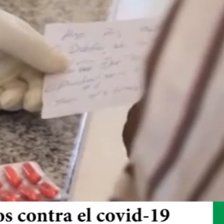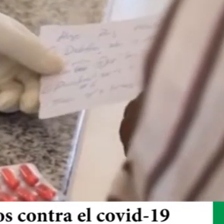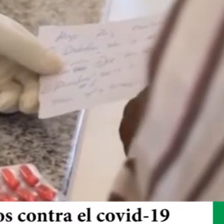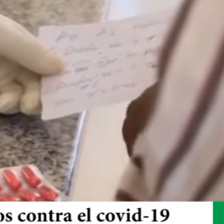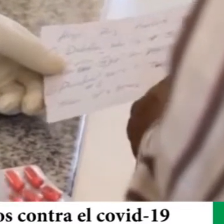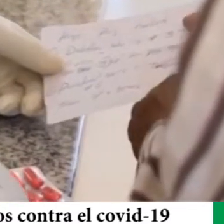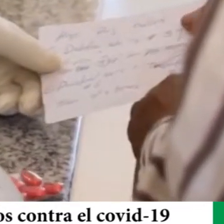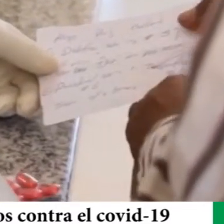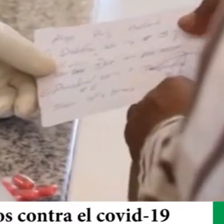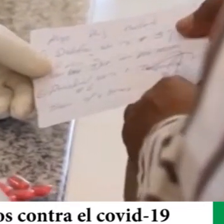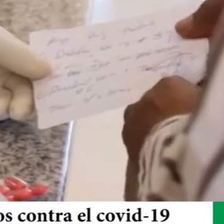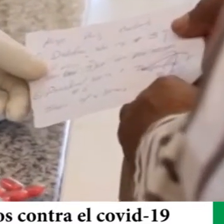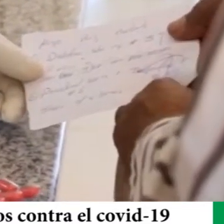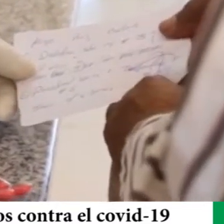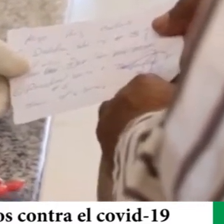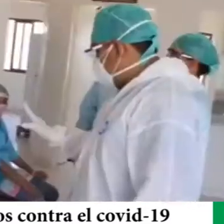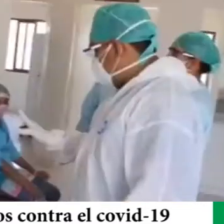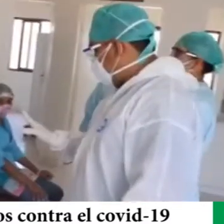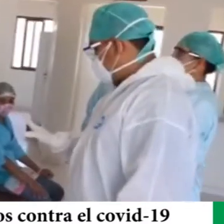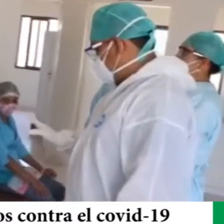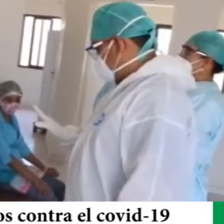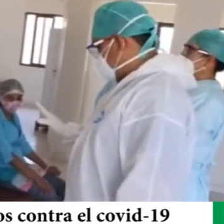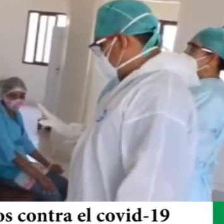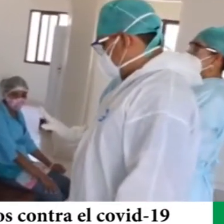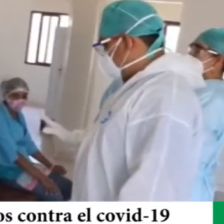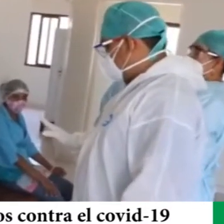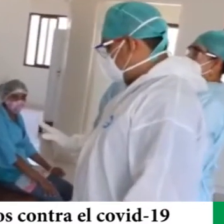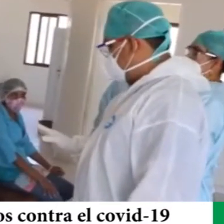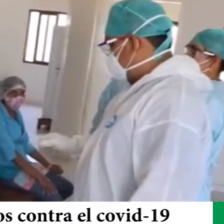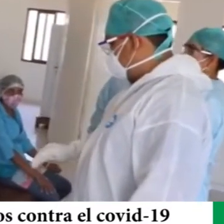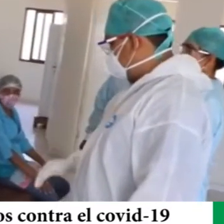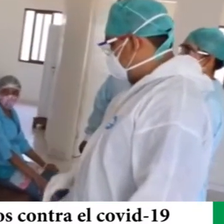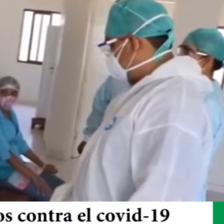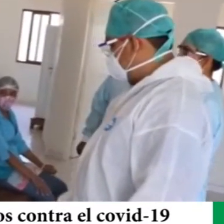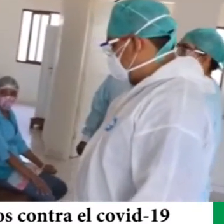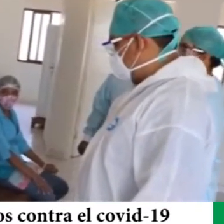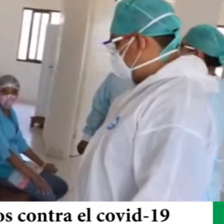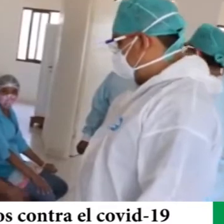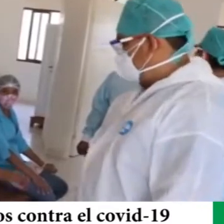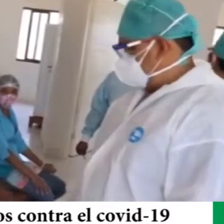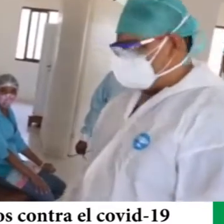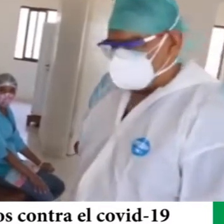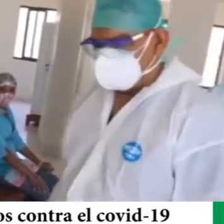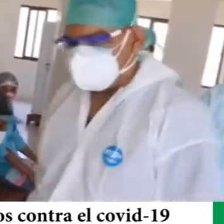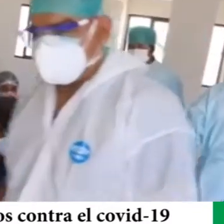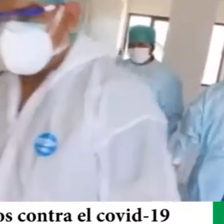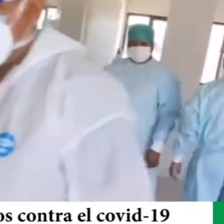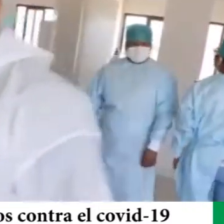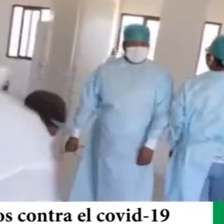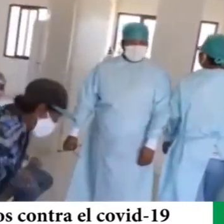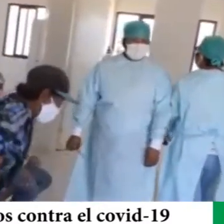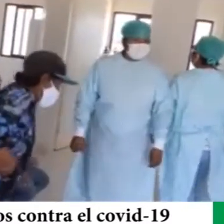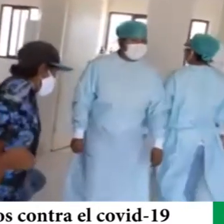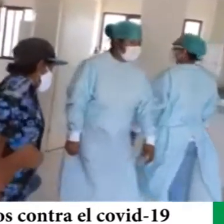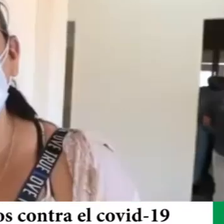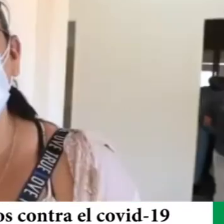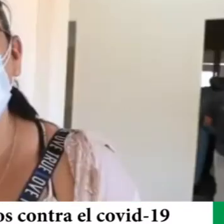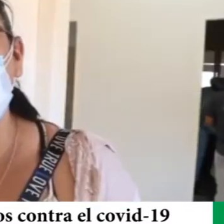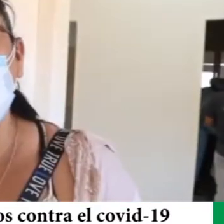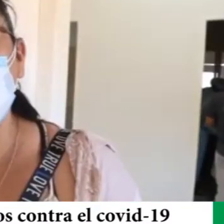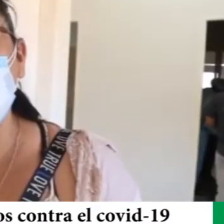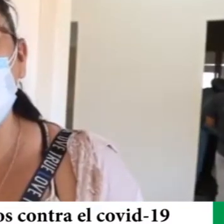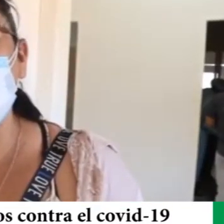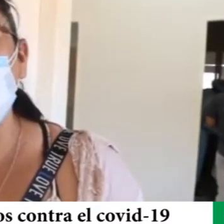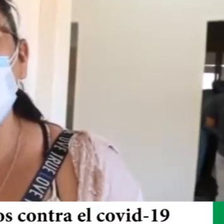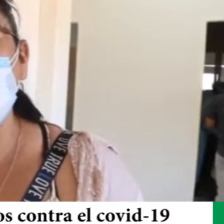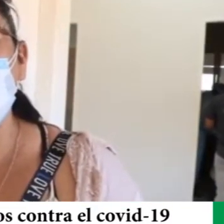gobernación, nos estamos complementando. Está haciendo un trabajo coordinado y atendiendo